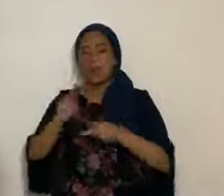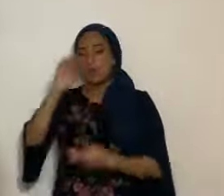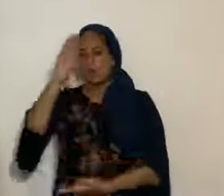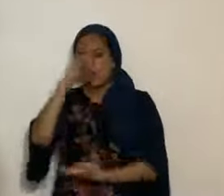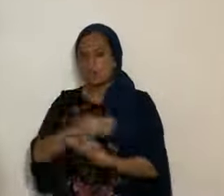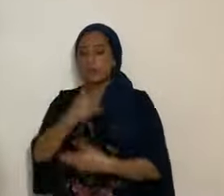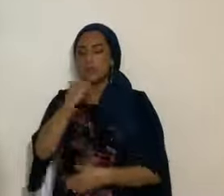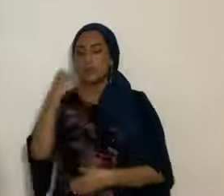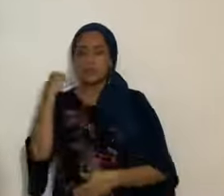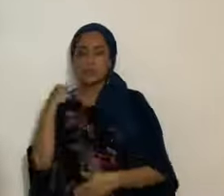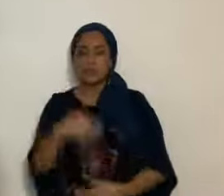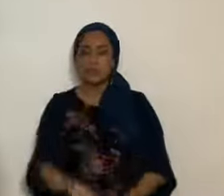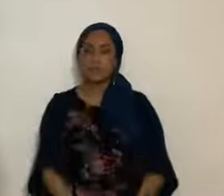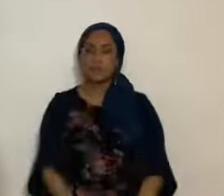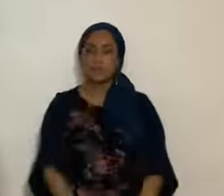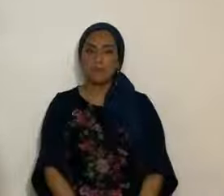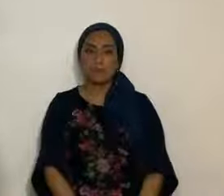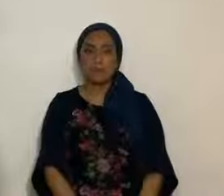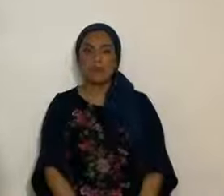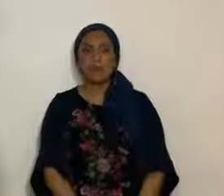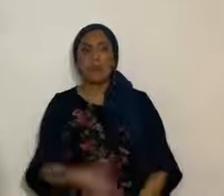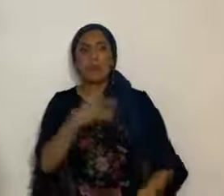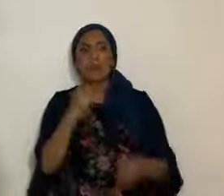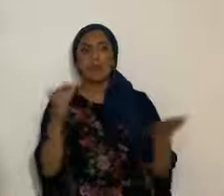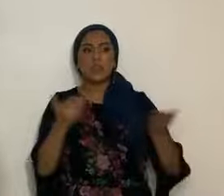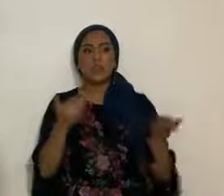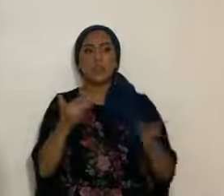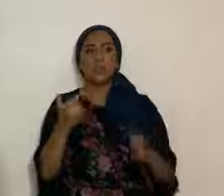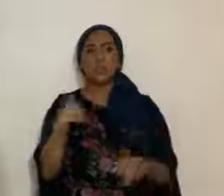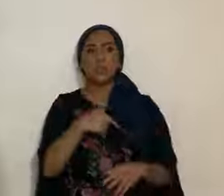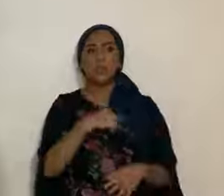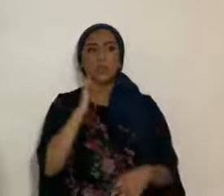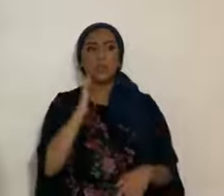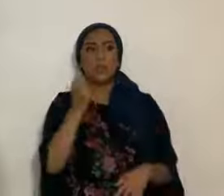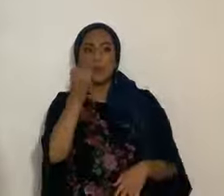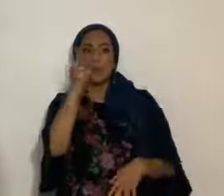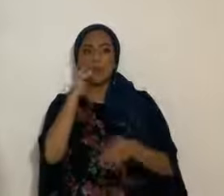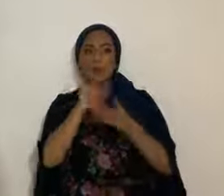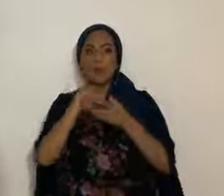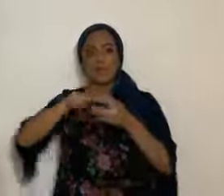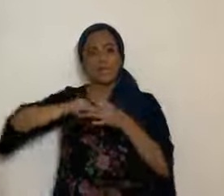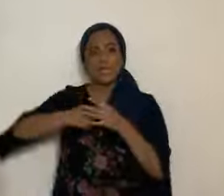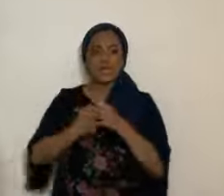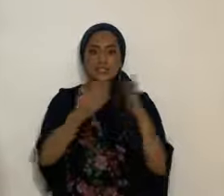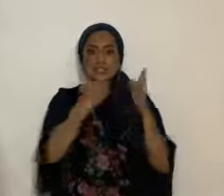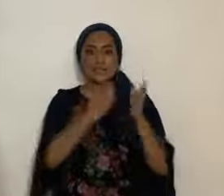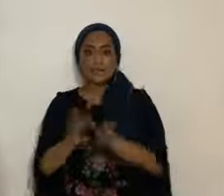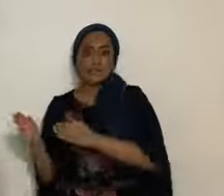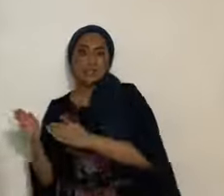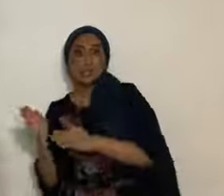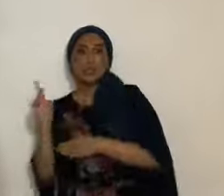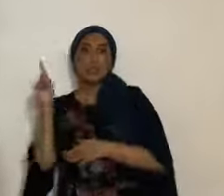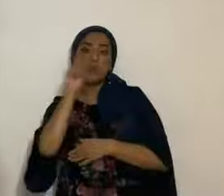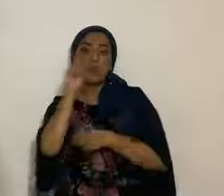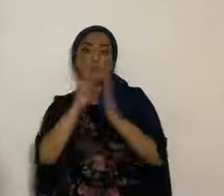Israel. Y aquí vamos a darnos cuenta que inicia un proceso en el cual Moisés